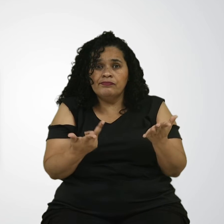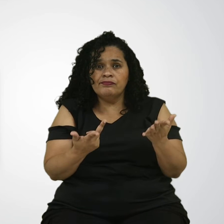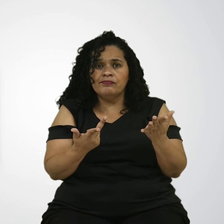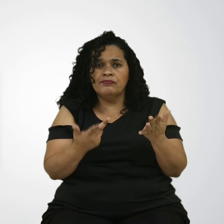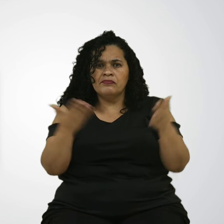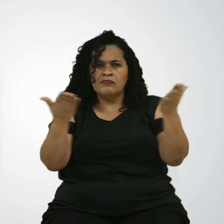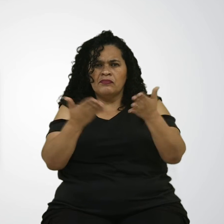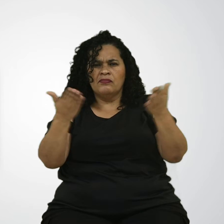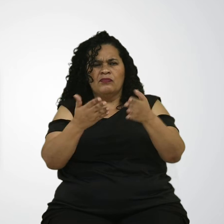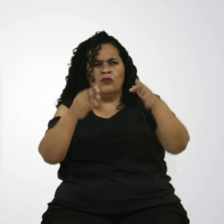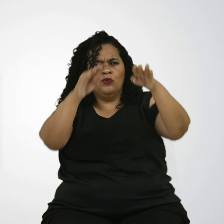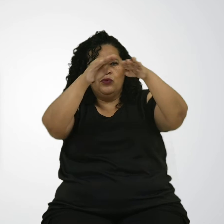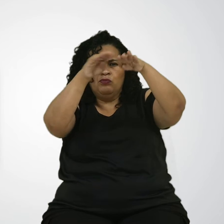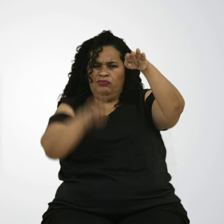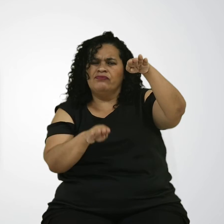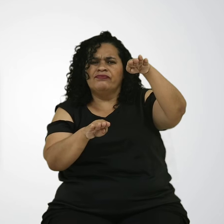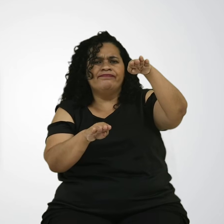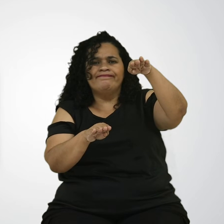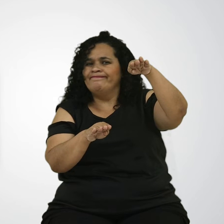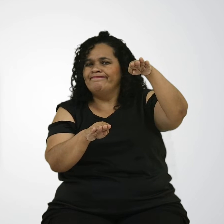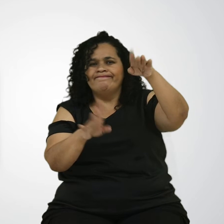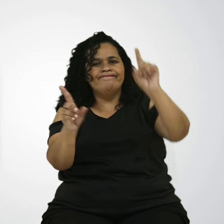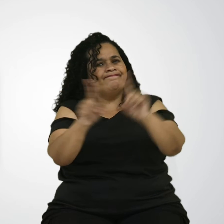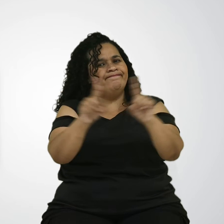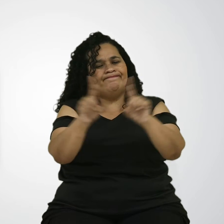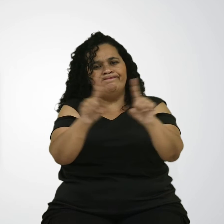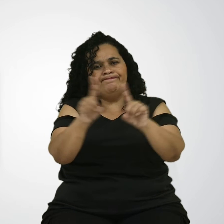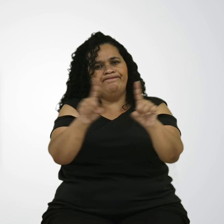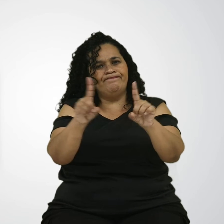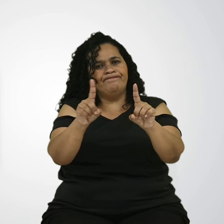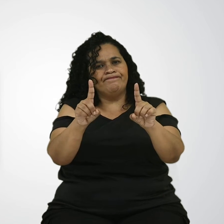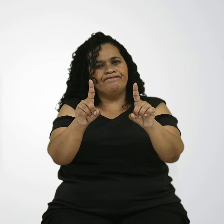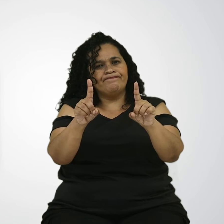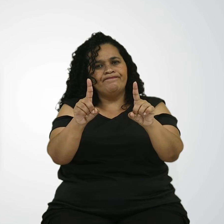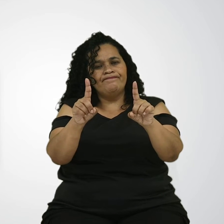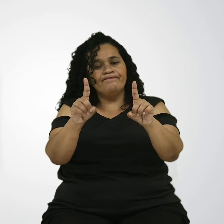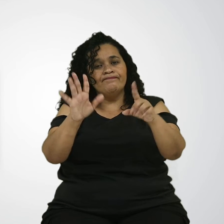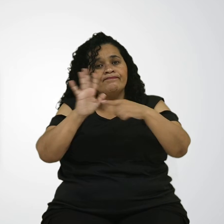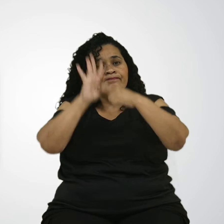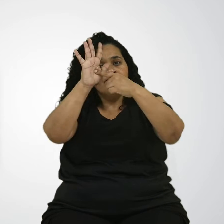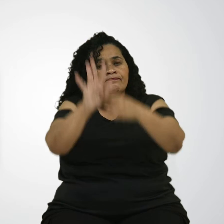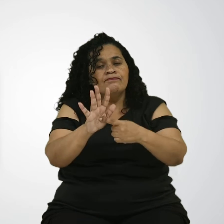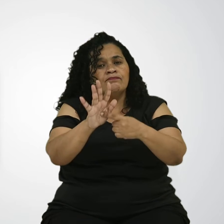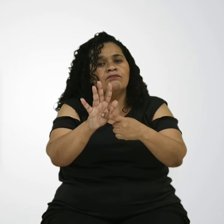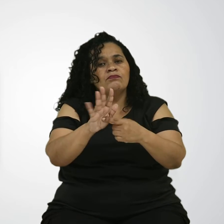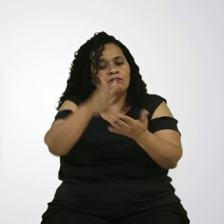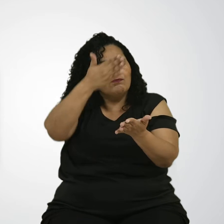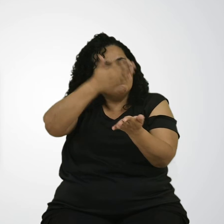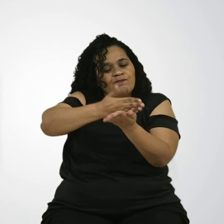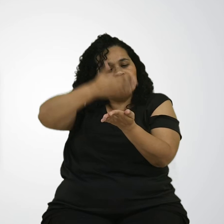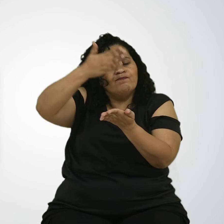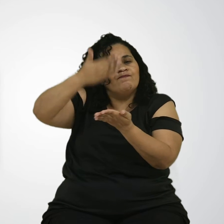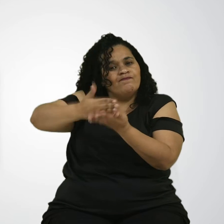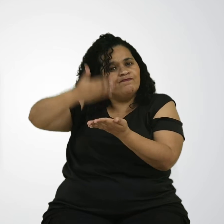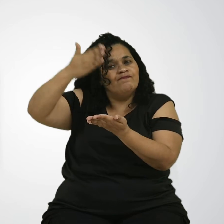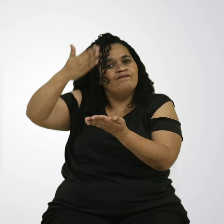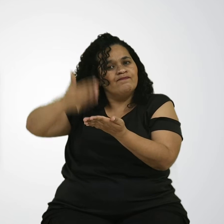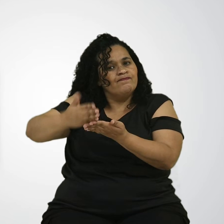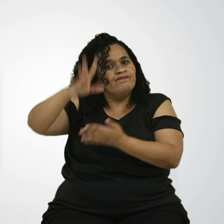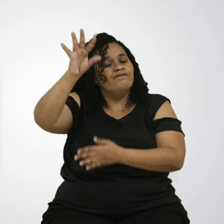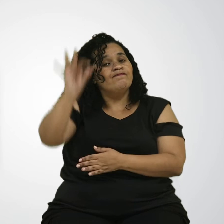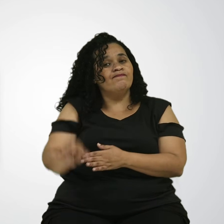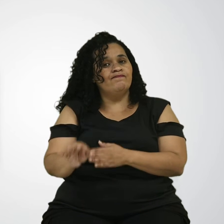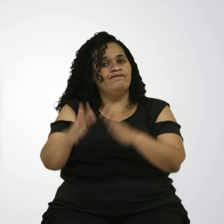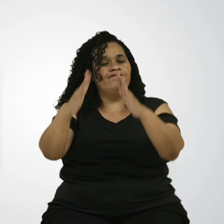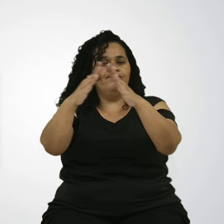diminui aquela mulher? De jeito nenhum. Mas há uma lógica, há uma hierarquia, há uma organização nesse lar.